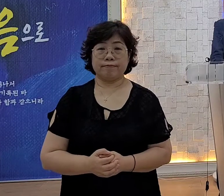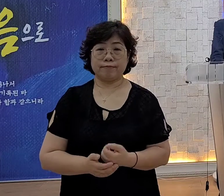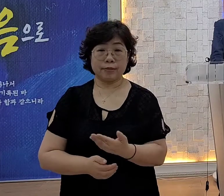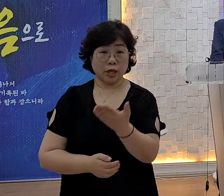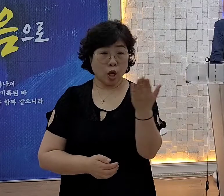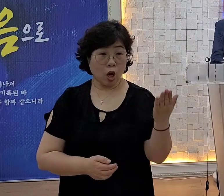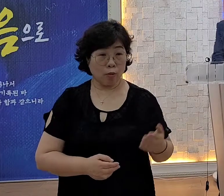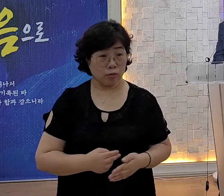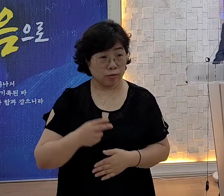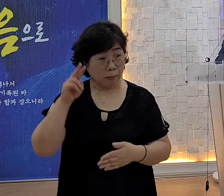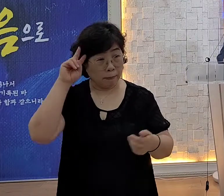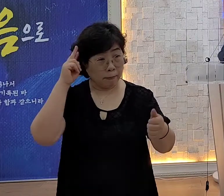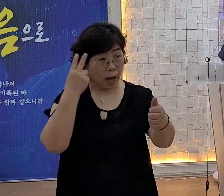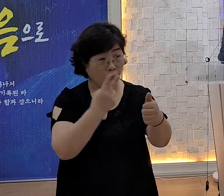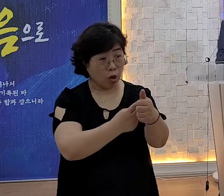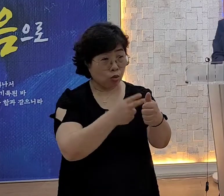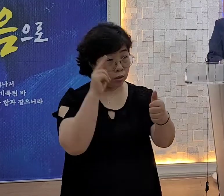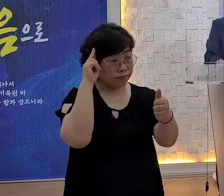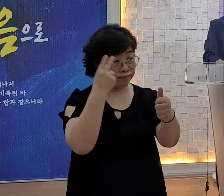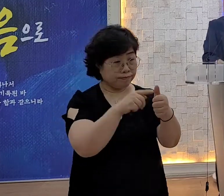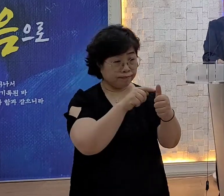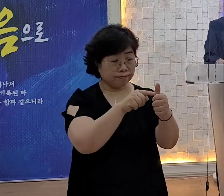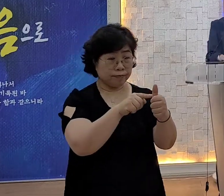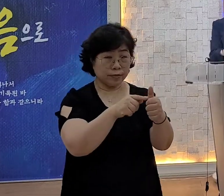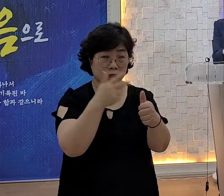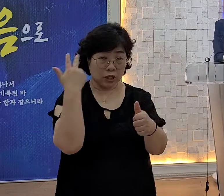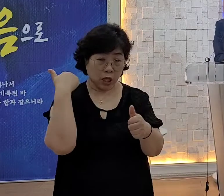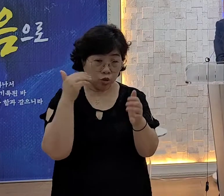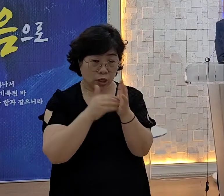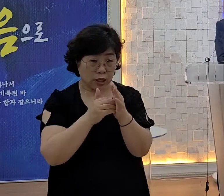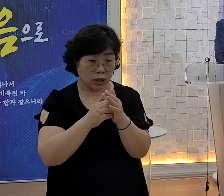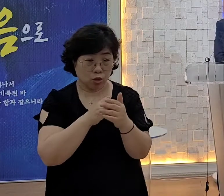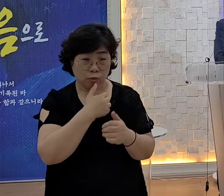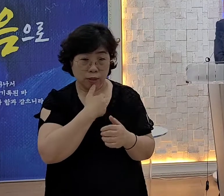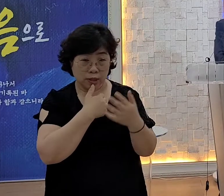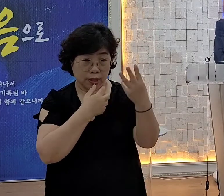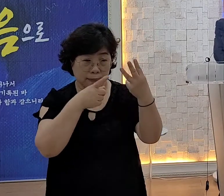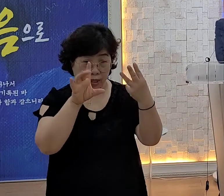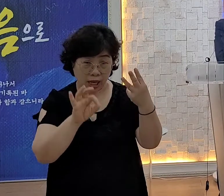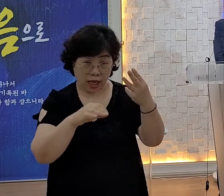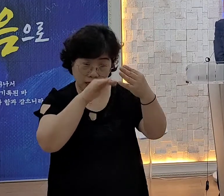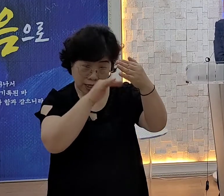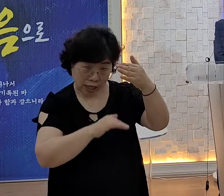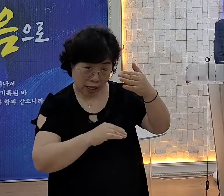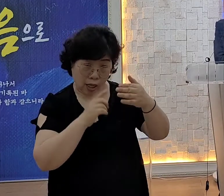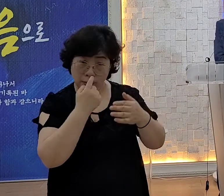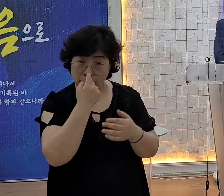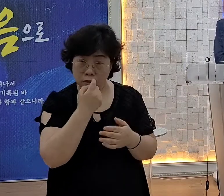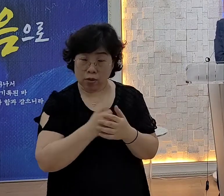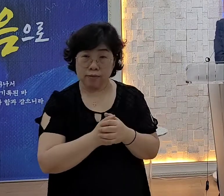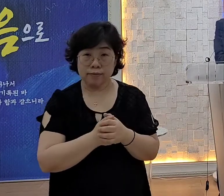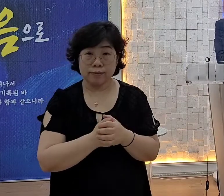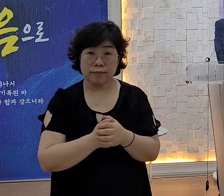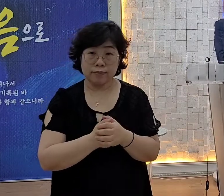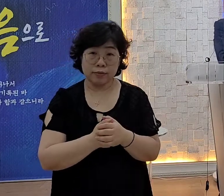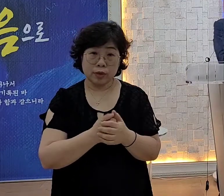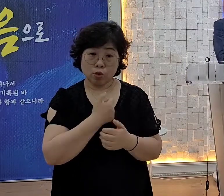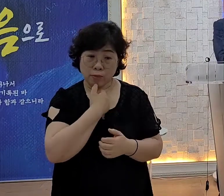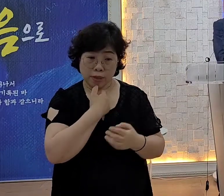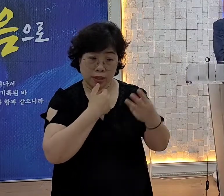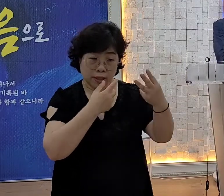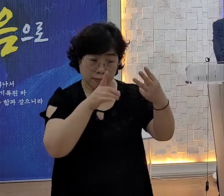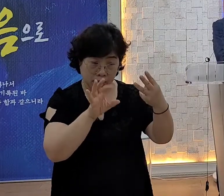여러분, 이 바울이 지난주까지 이제 로마서 3장 우리가 나눴잖아요. 로마서 3장의